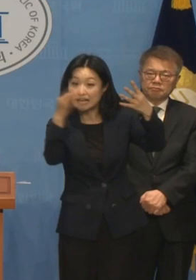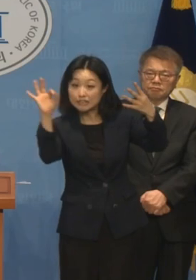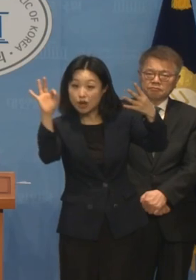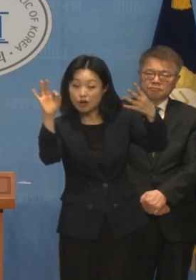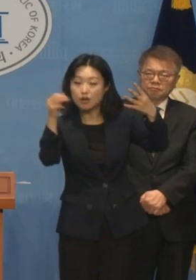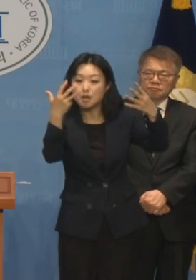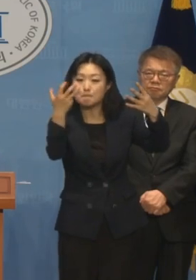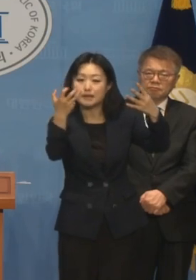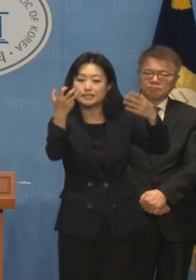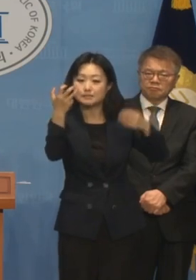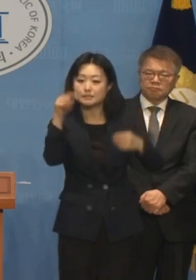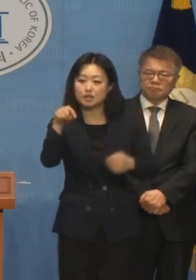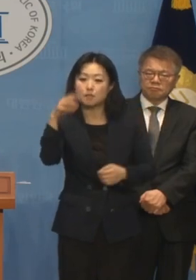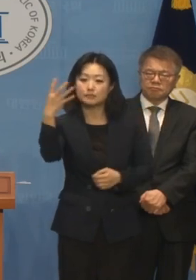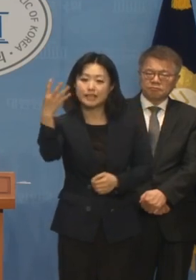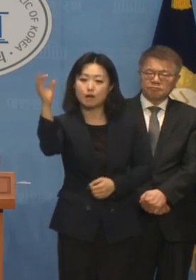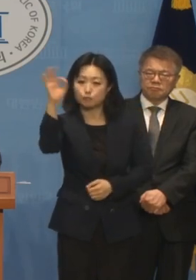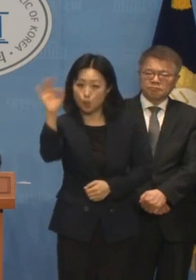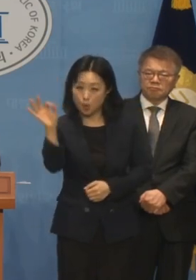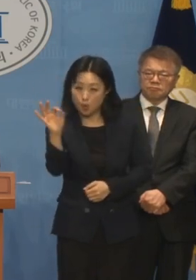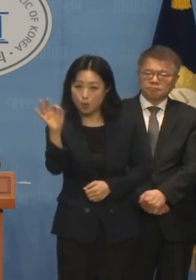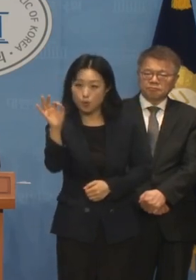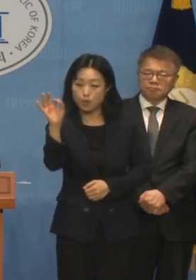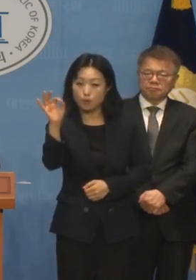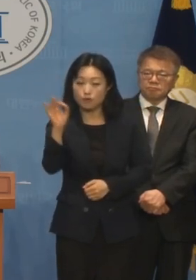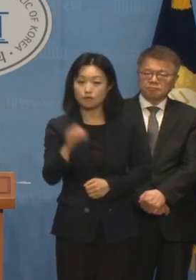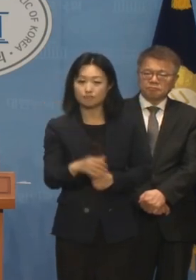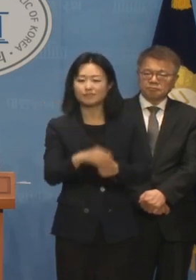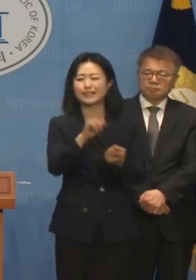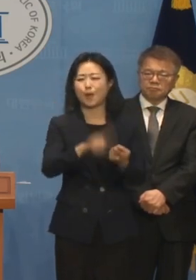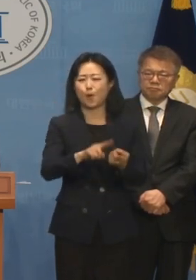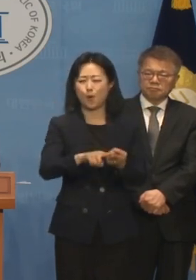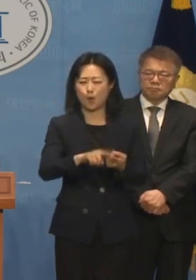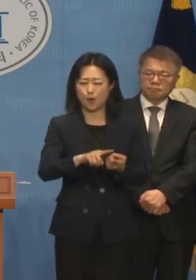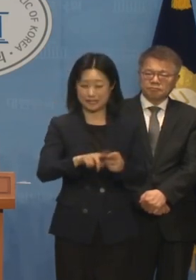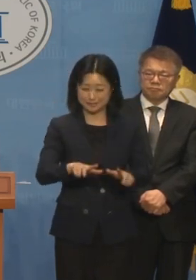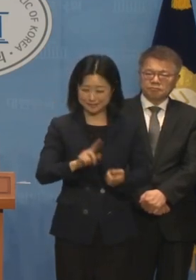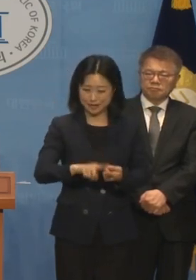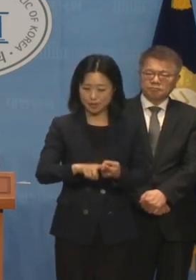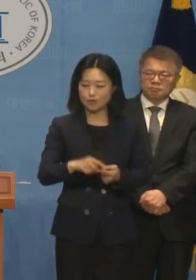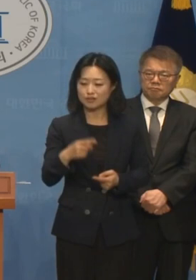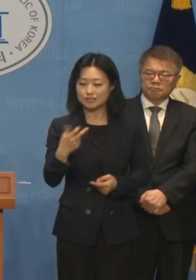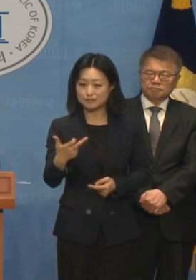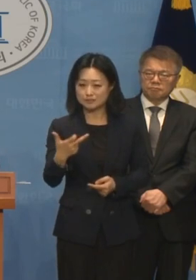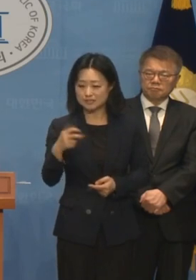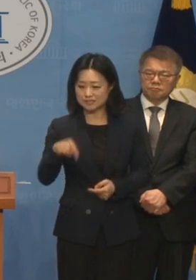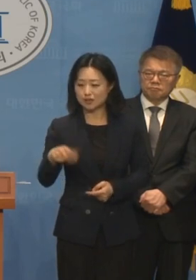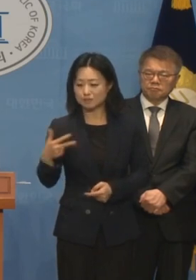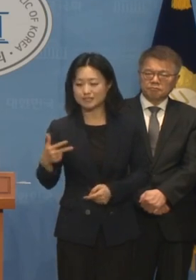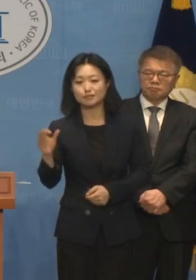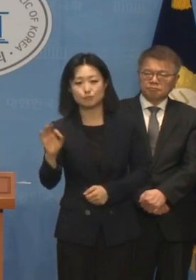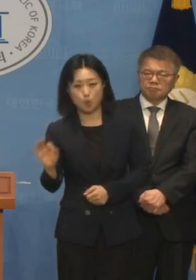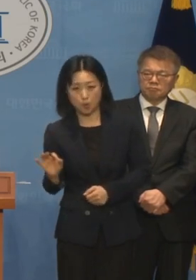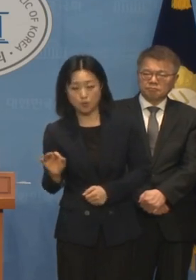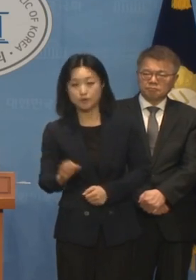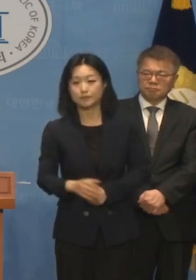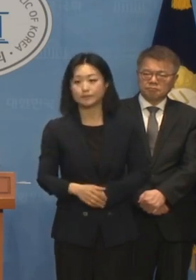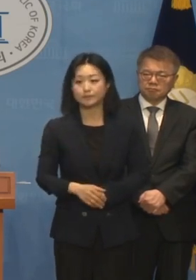찬성률은 80.4%, 그대로 두자는 것이 17.7%로 나왔습니다.